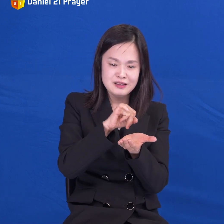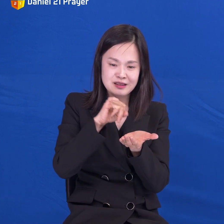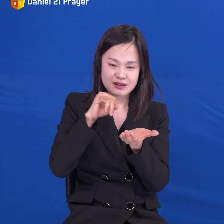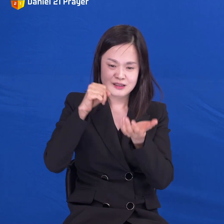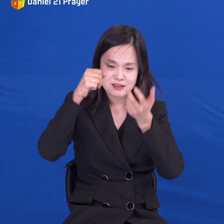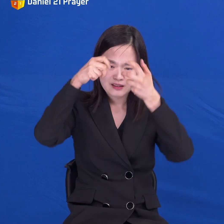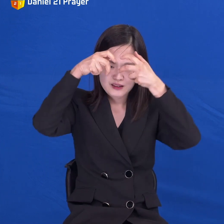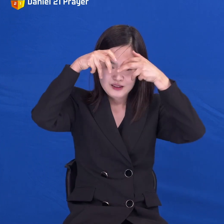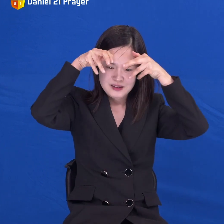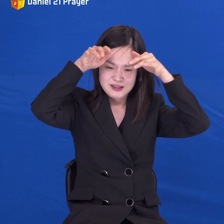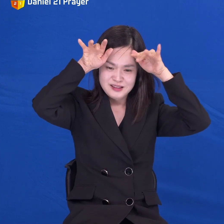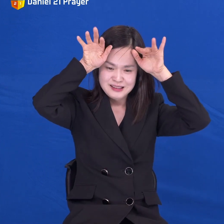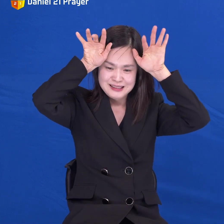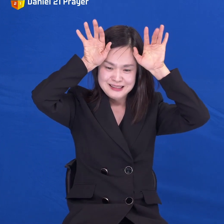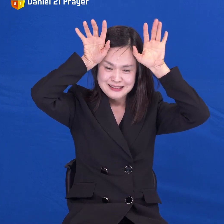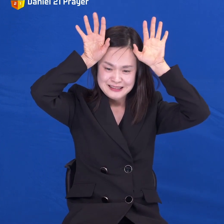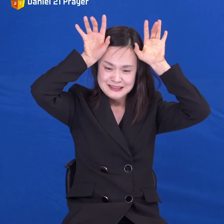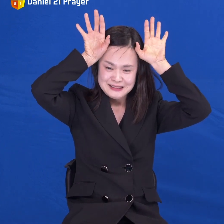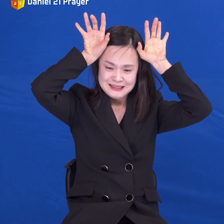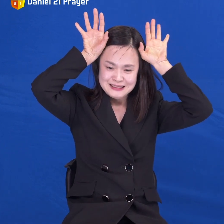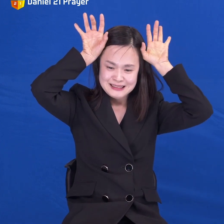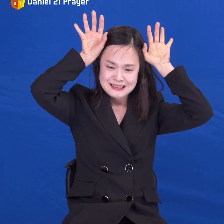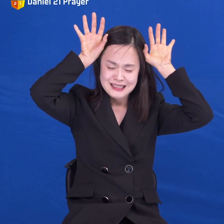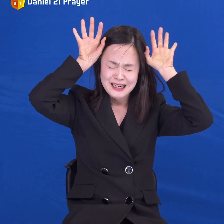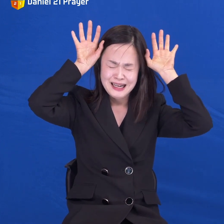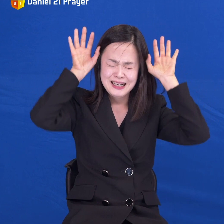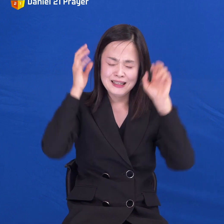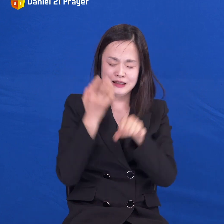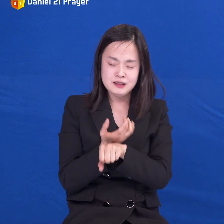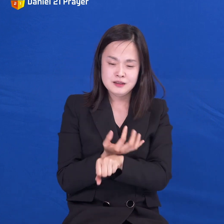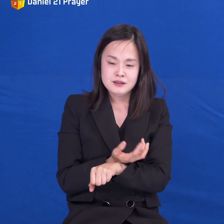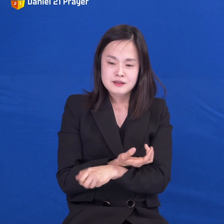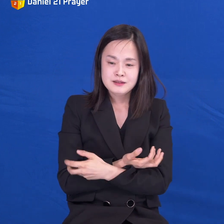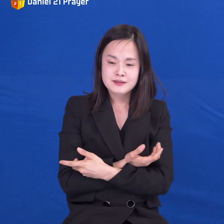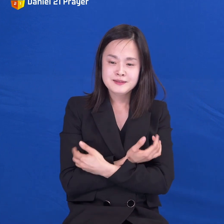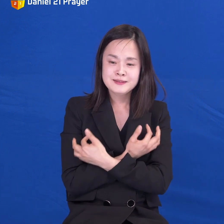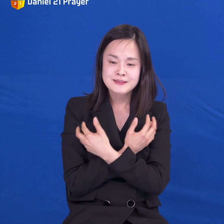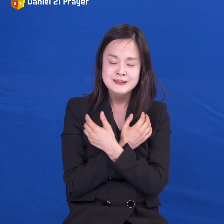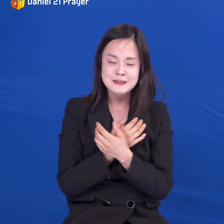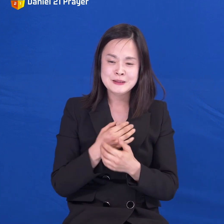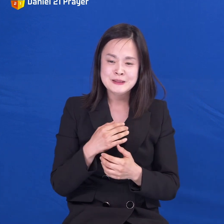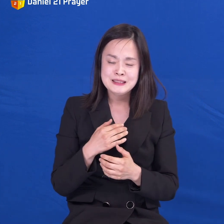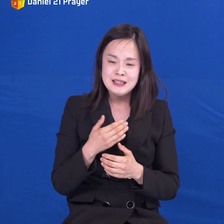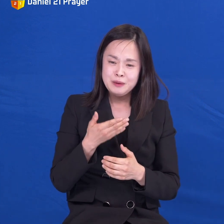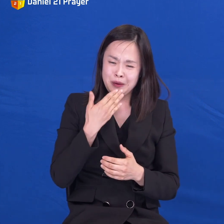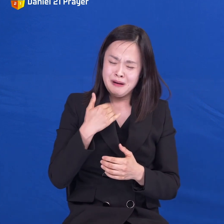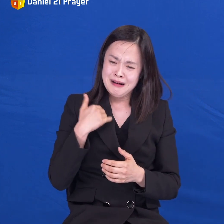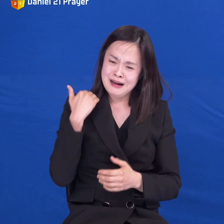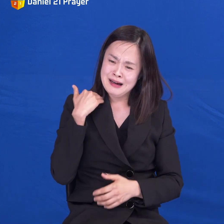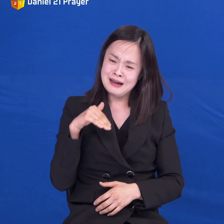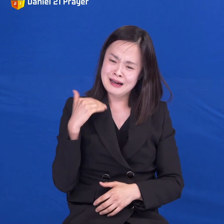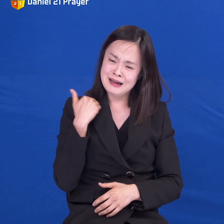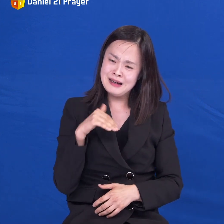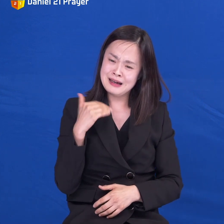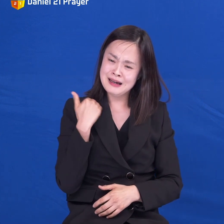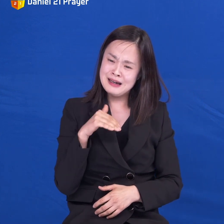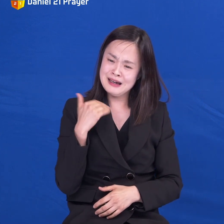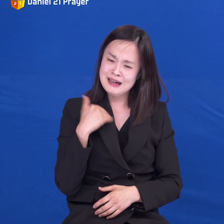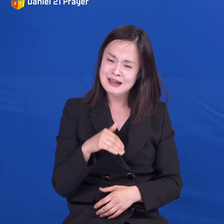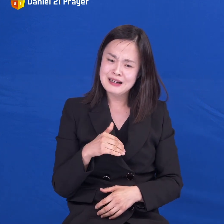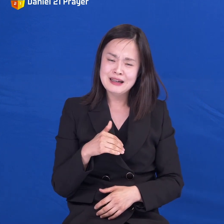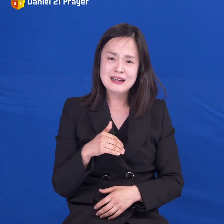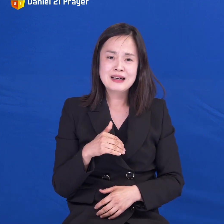맞는 것처럼 따끔거리면서 전율이 느껴집니다. 도저히 먹을 자신이 없어요. 그래서 그